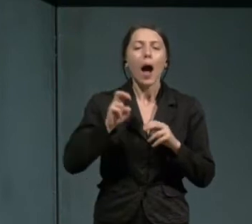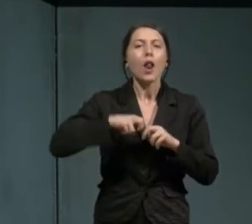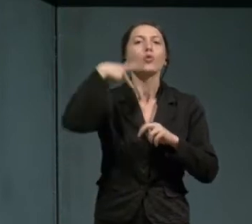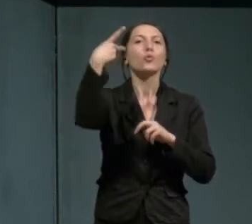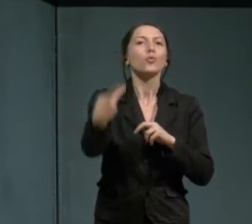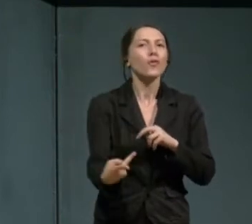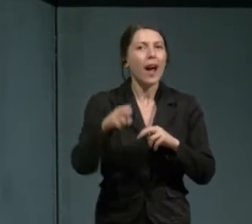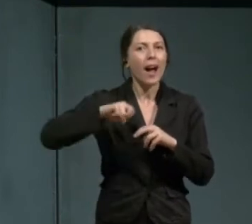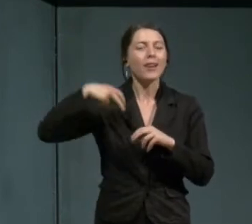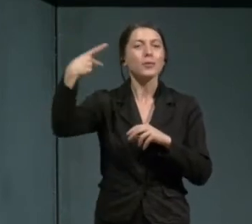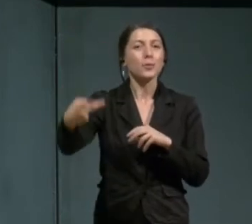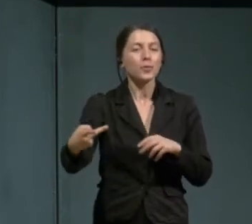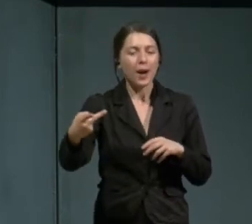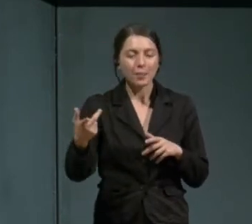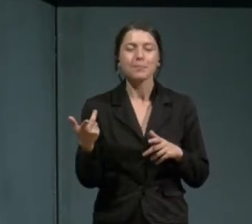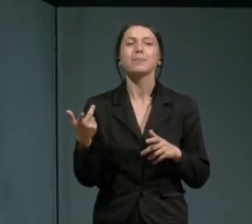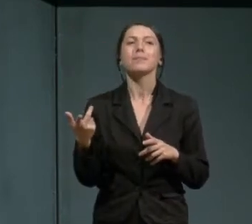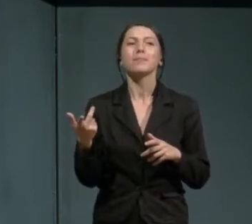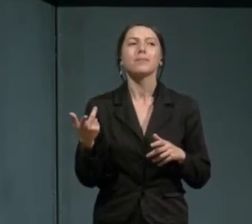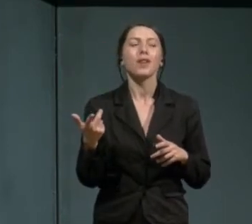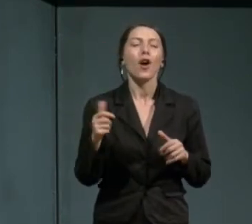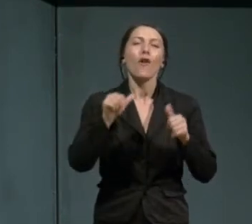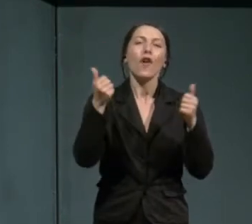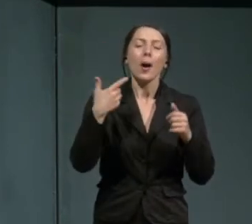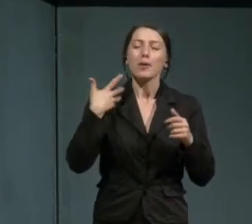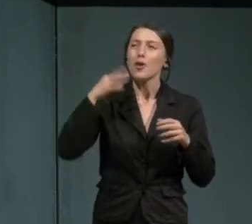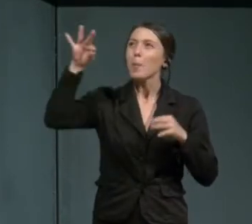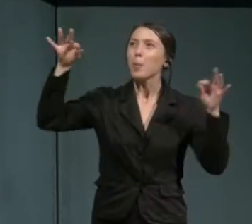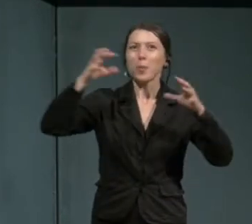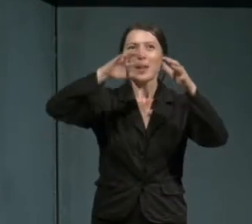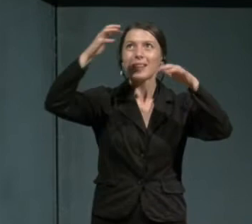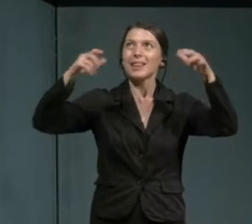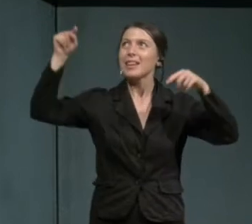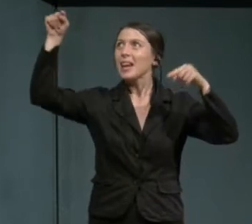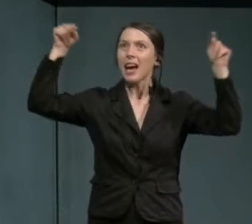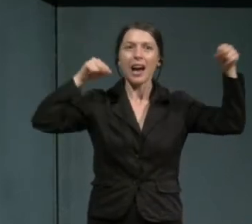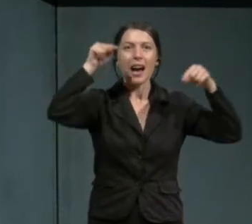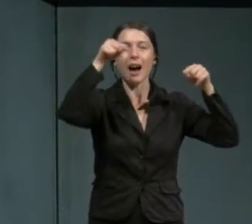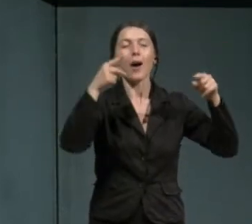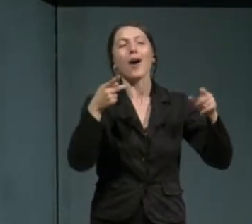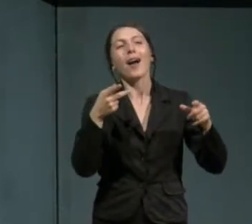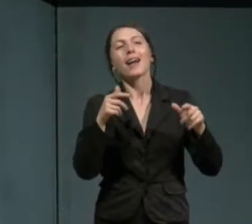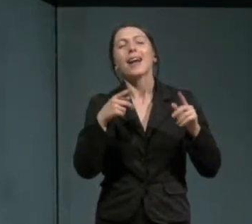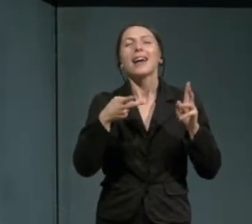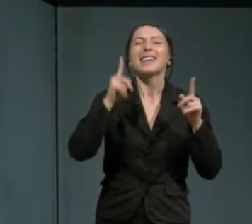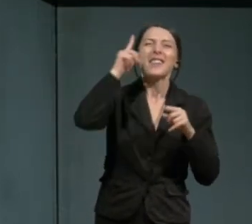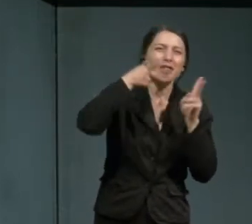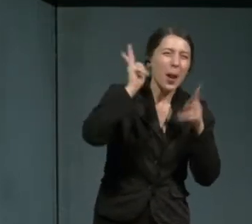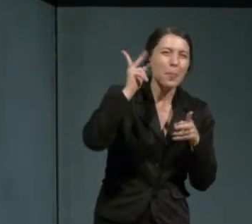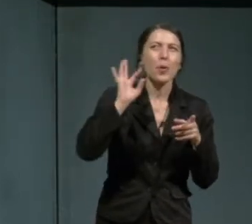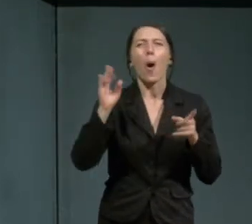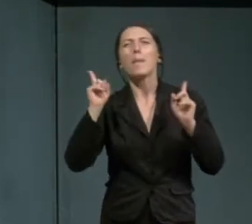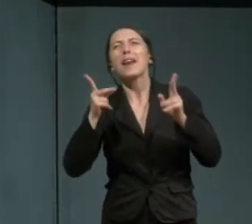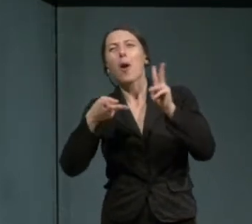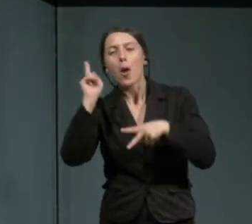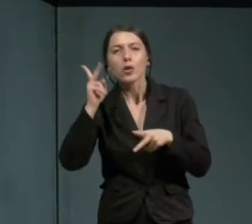scogliera ci sono vari diciamo così i punti da cui tuffarsi che sono più o meno difficili più o meno pericolosi ma